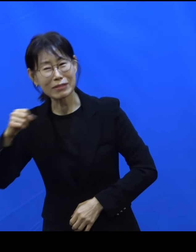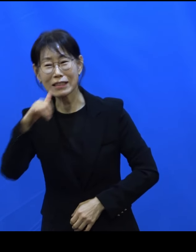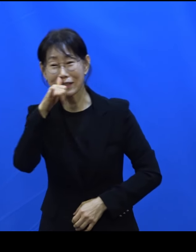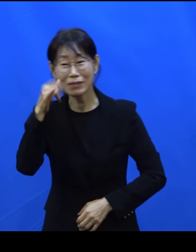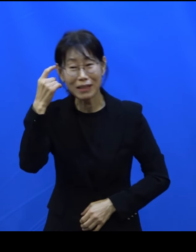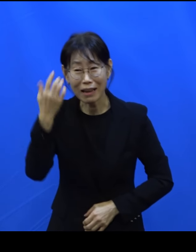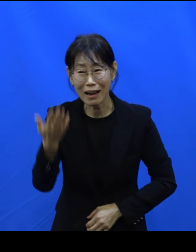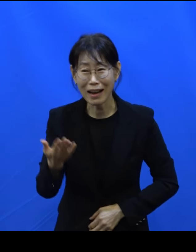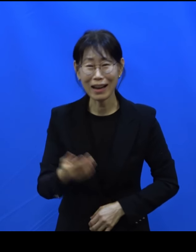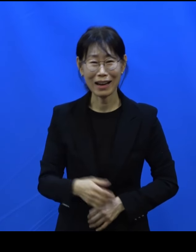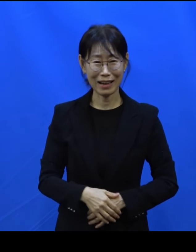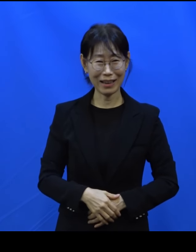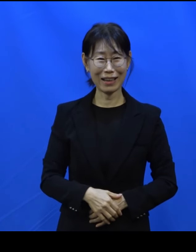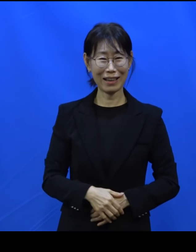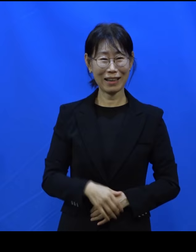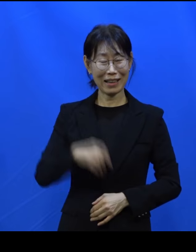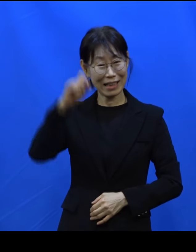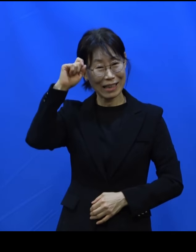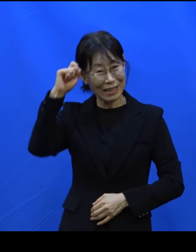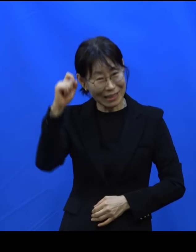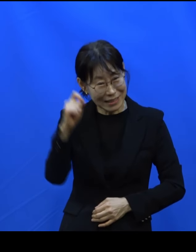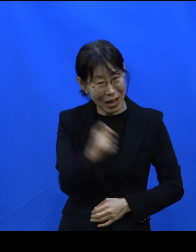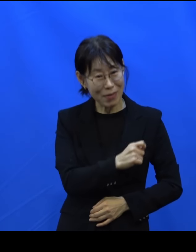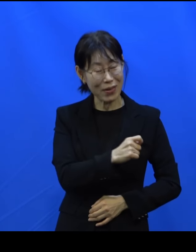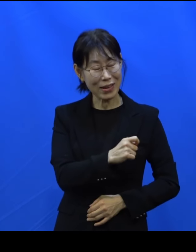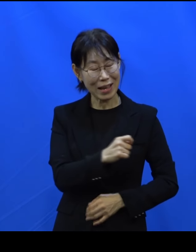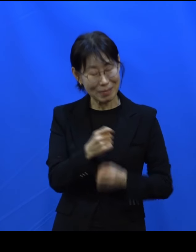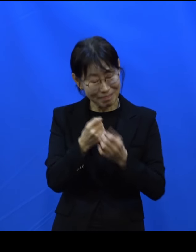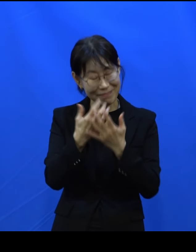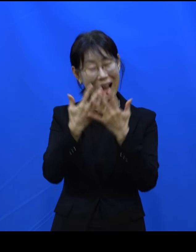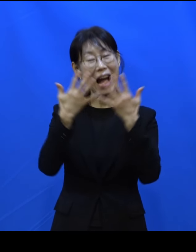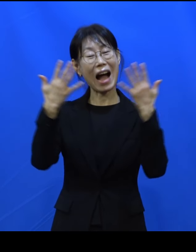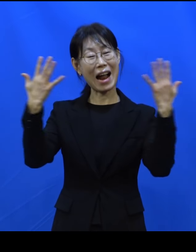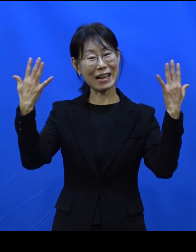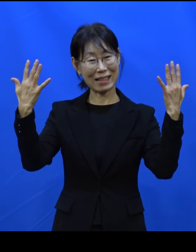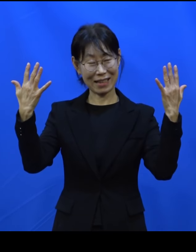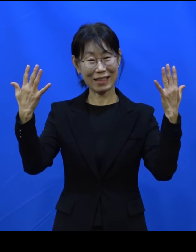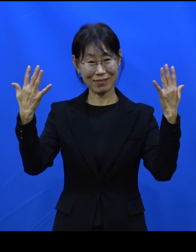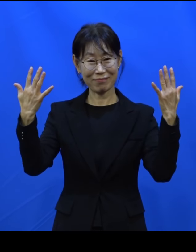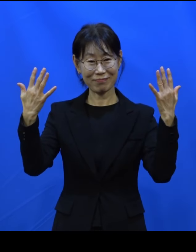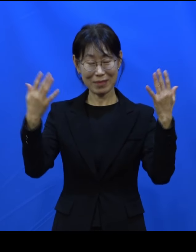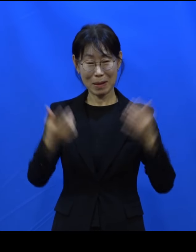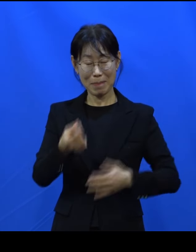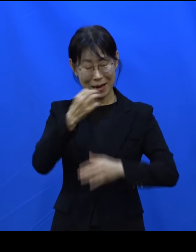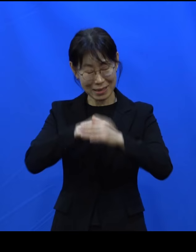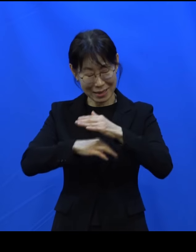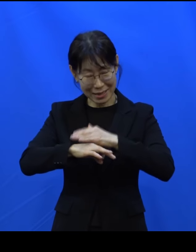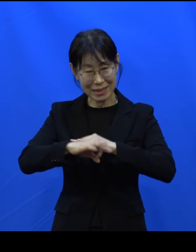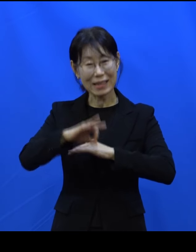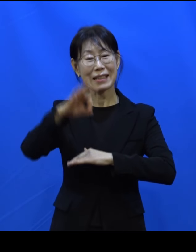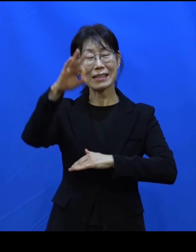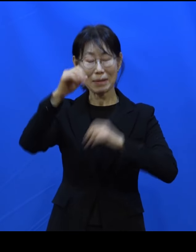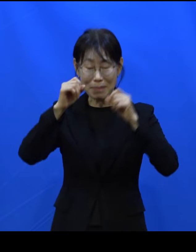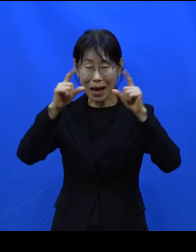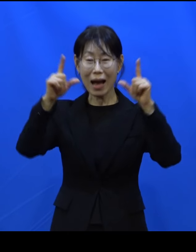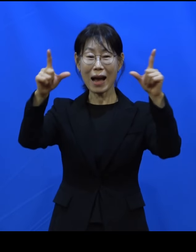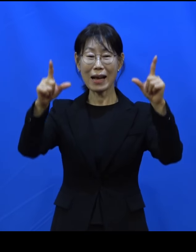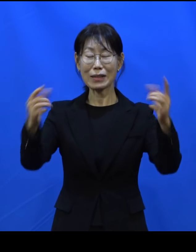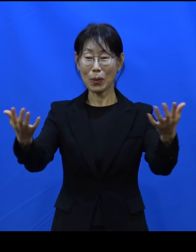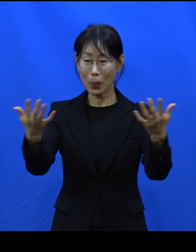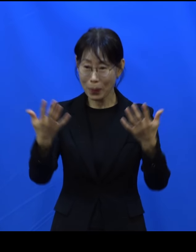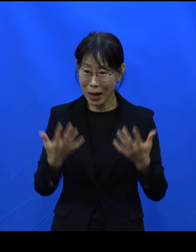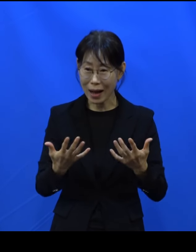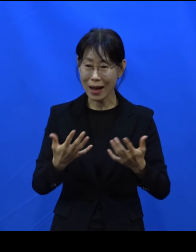모르겠어요. 막 새벽에 웃는 소리가 막 나요. 이렇게 막 새벽에 막 일찍이 막 그냥 웃는 소리가 막 타박타박 하면서